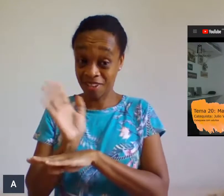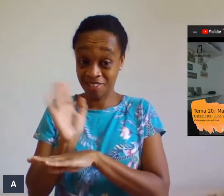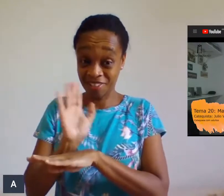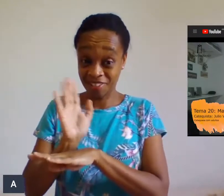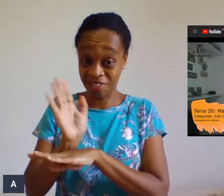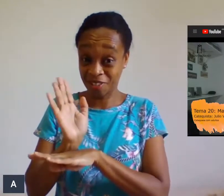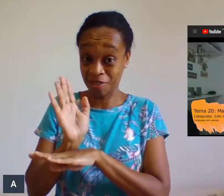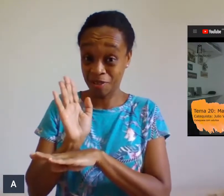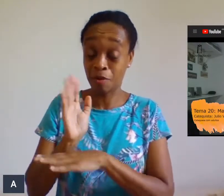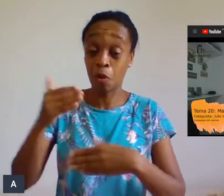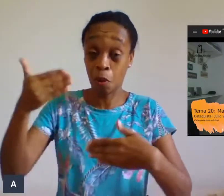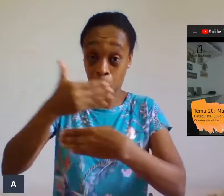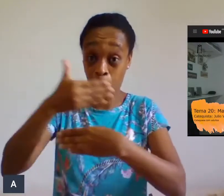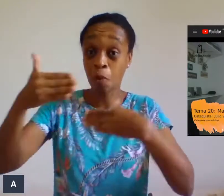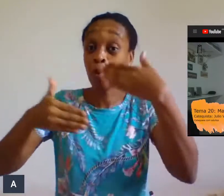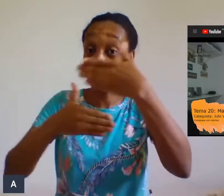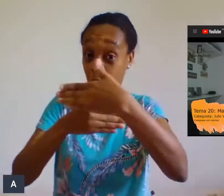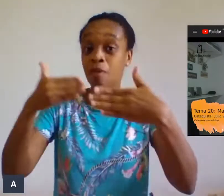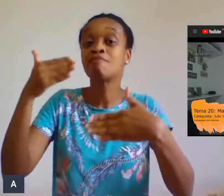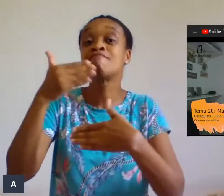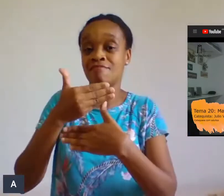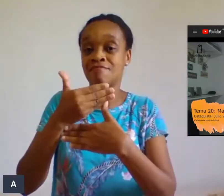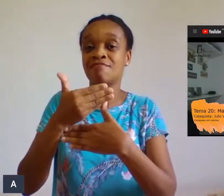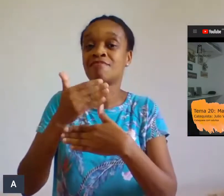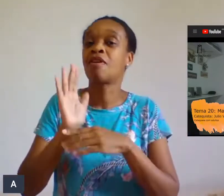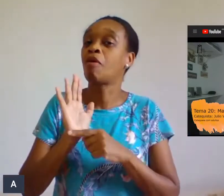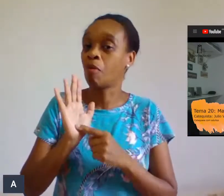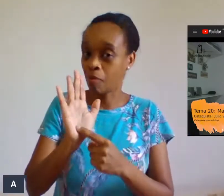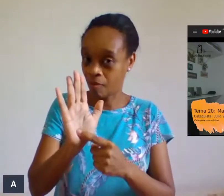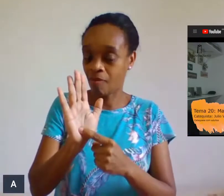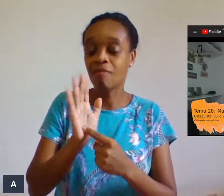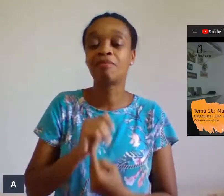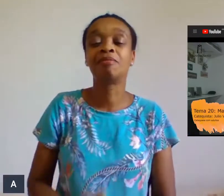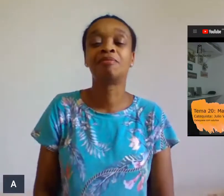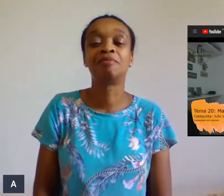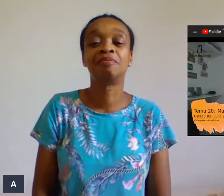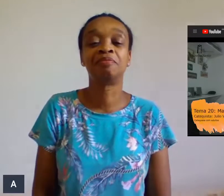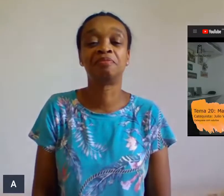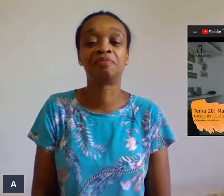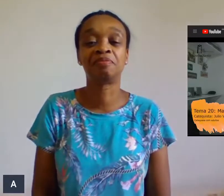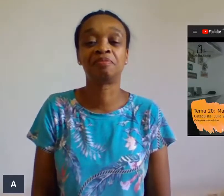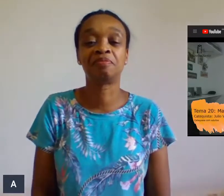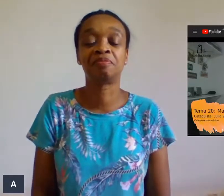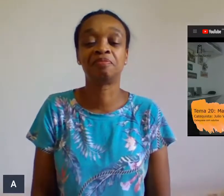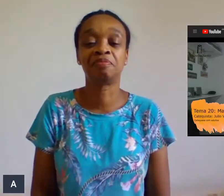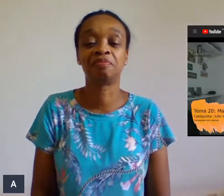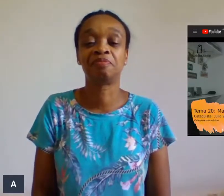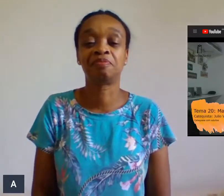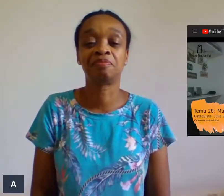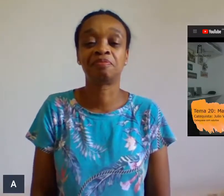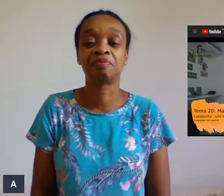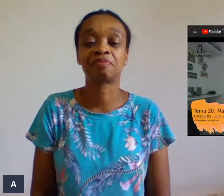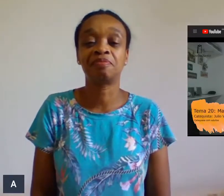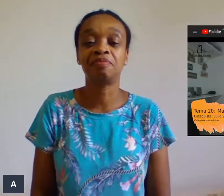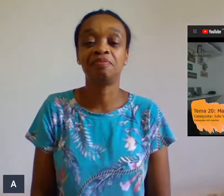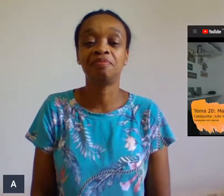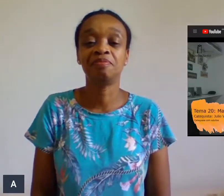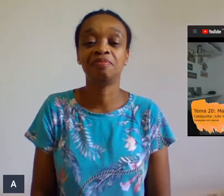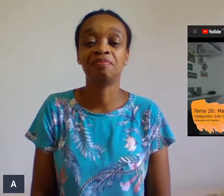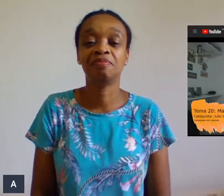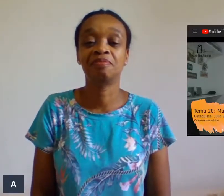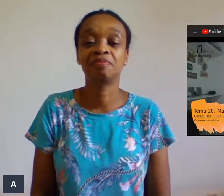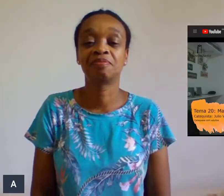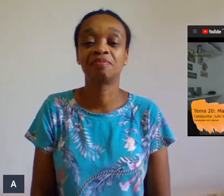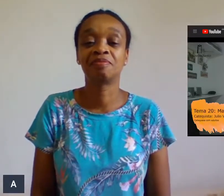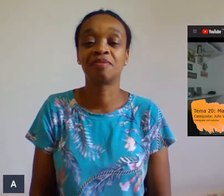possa ver a tela, para que você possa ver o meu compartilhamento de tela. Então, vou